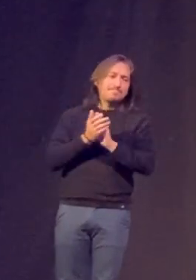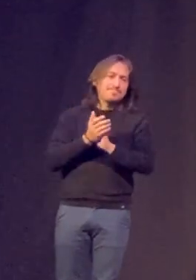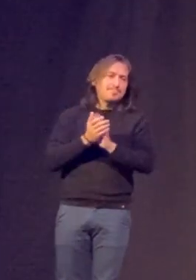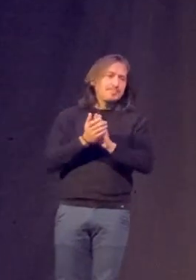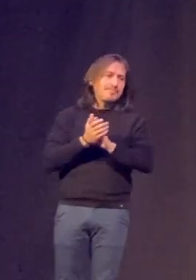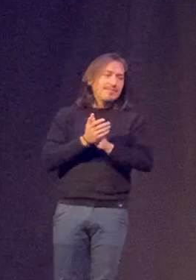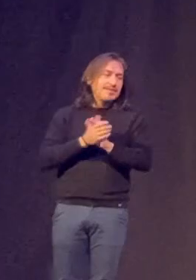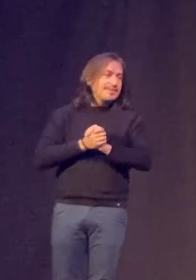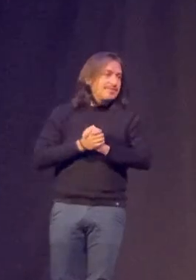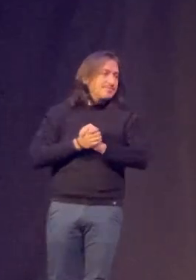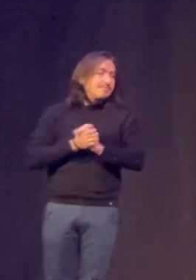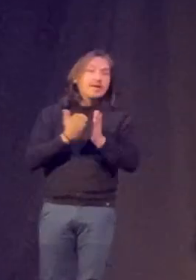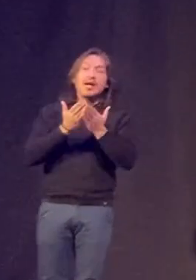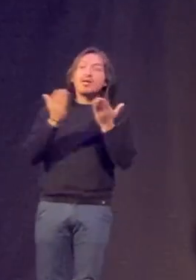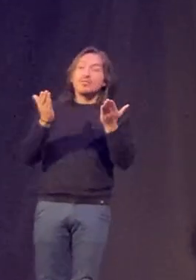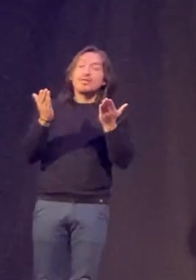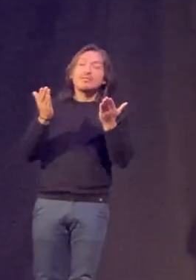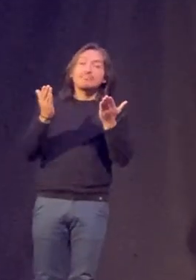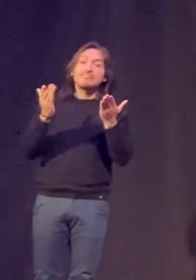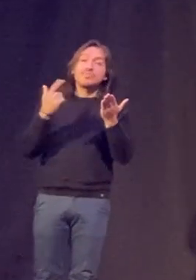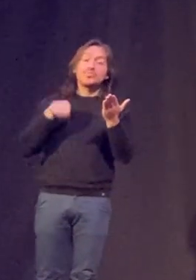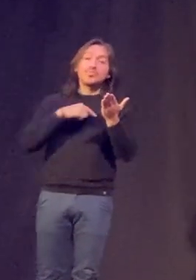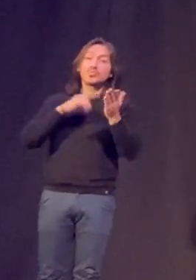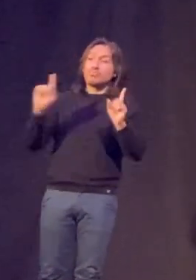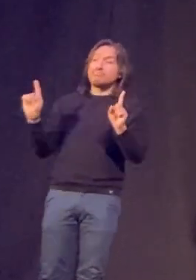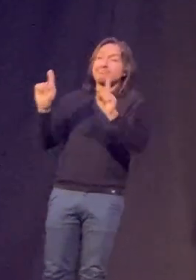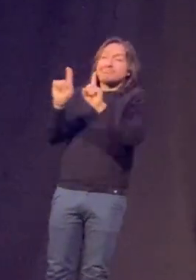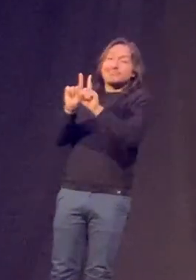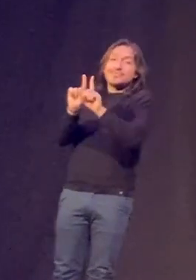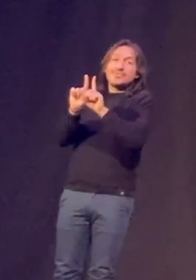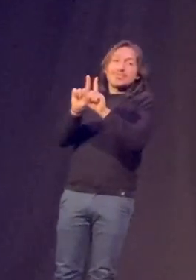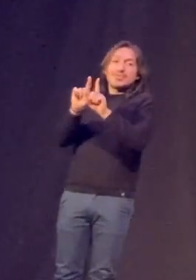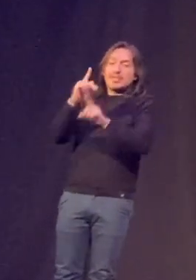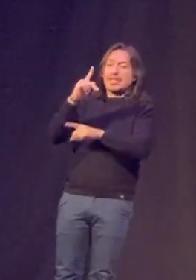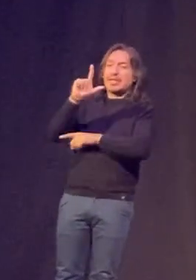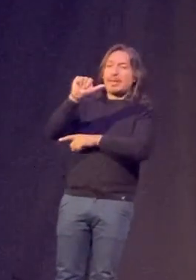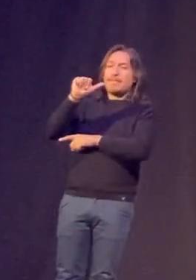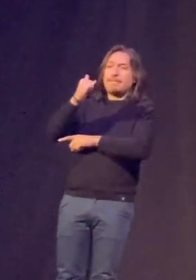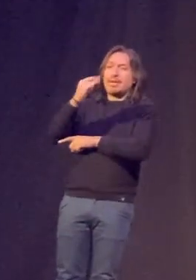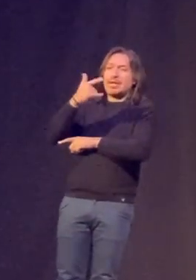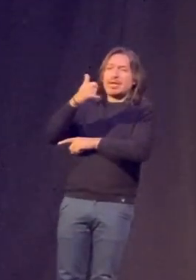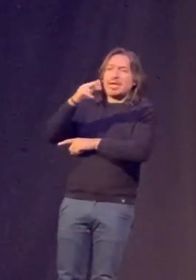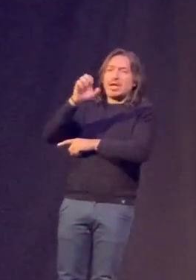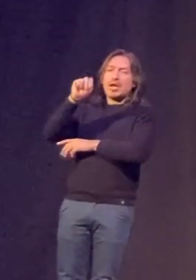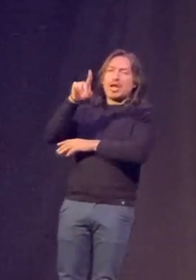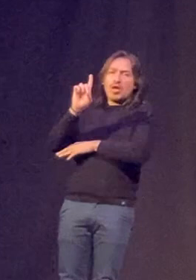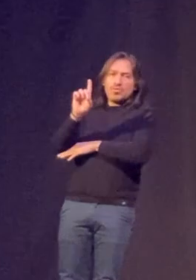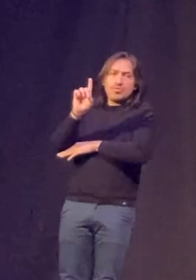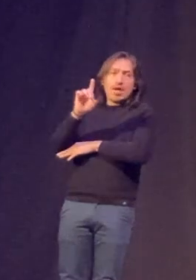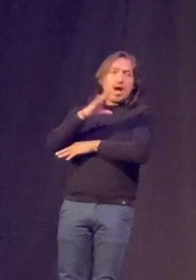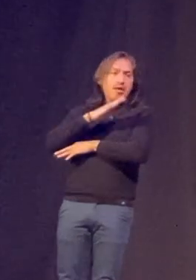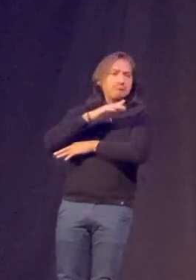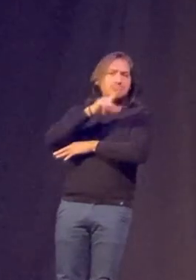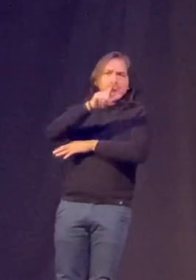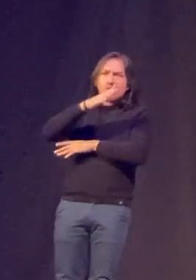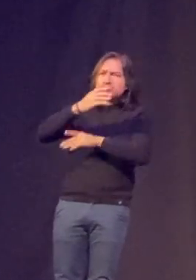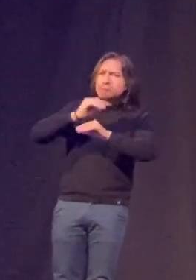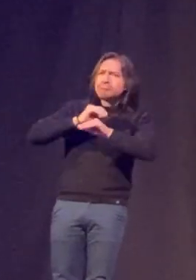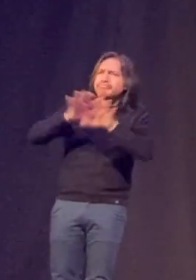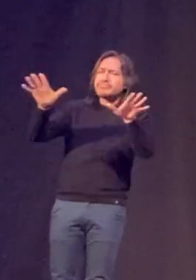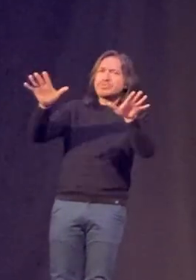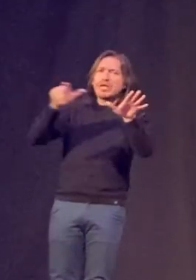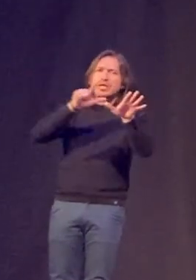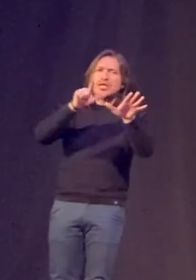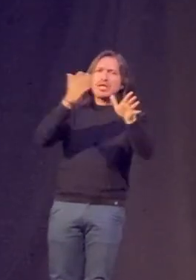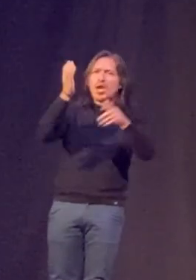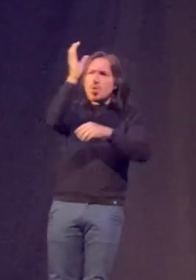Por esta ocasión, también menciono que nos aliamos con nuestros amigues de Playground, un medio con una oferta de contenido única donde la cultura